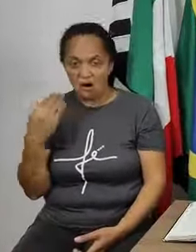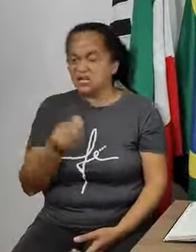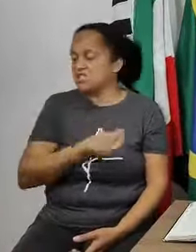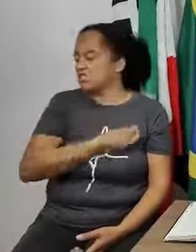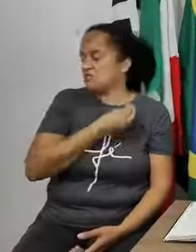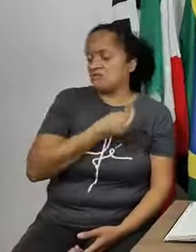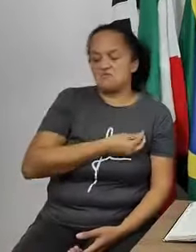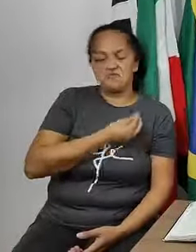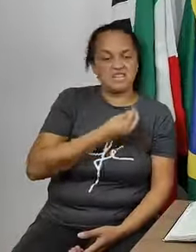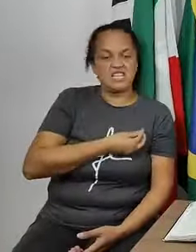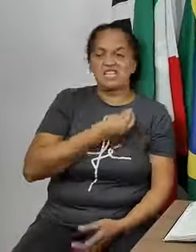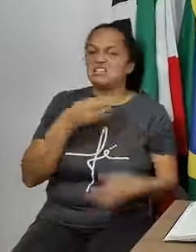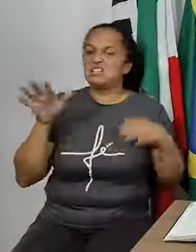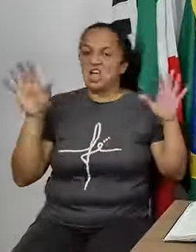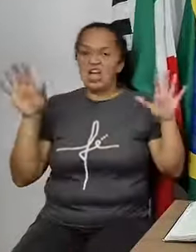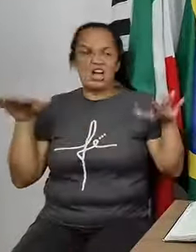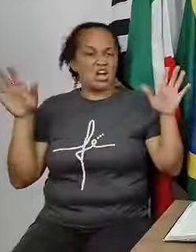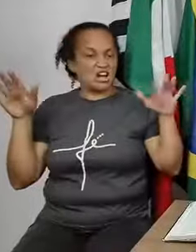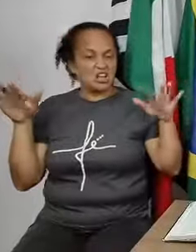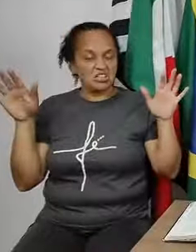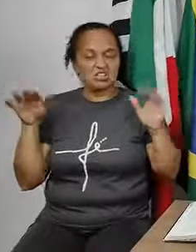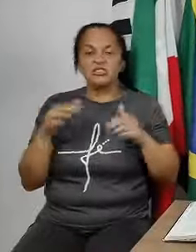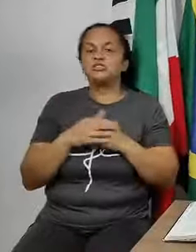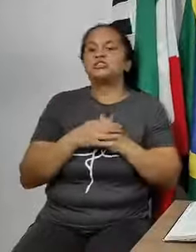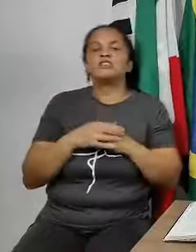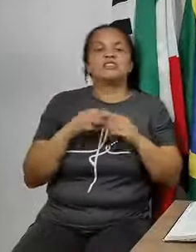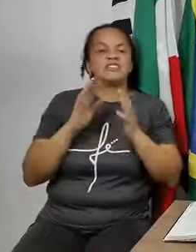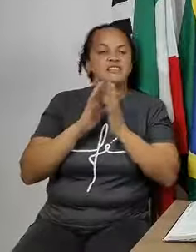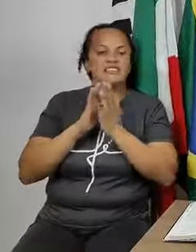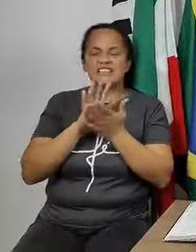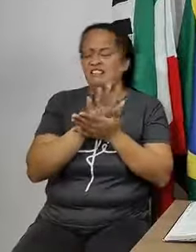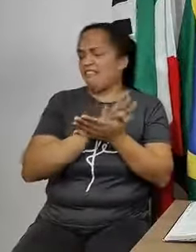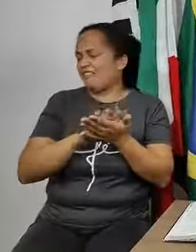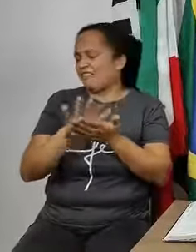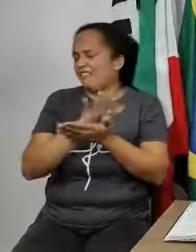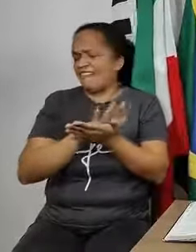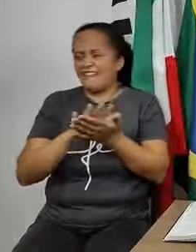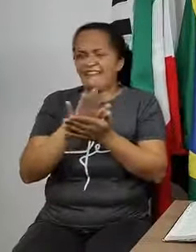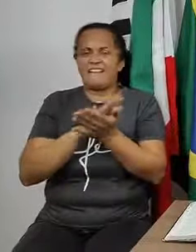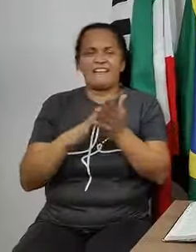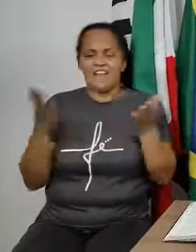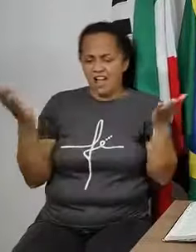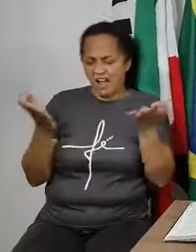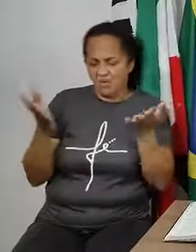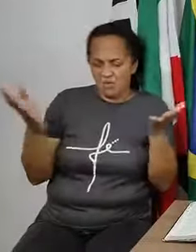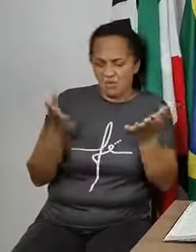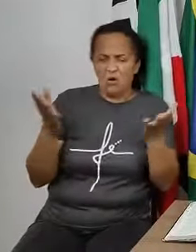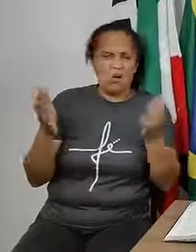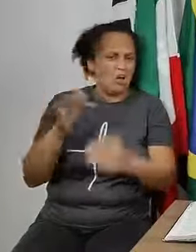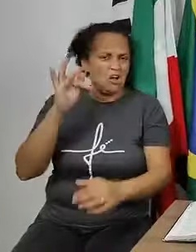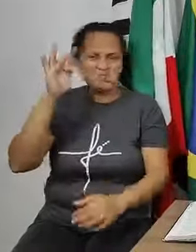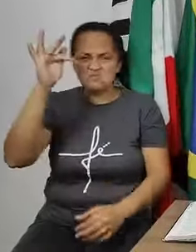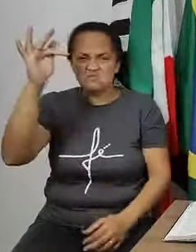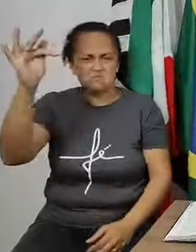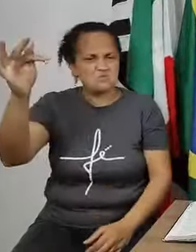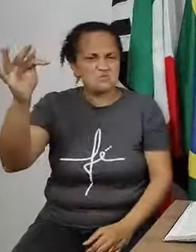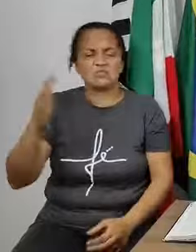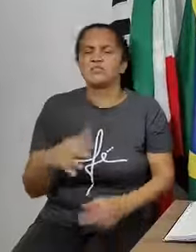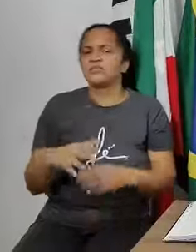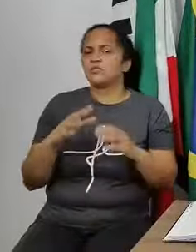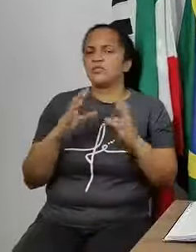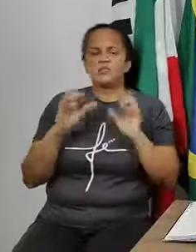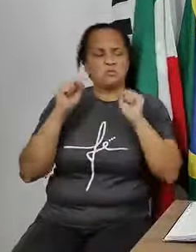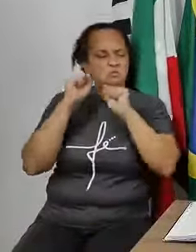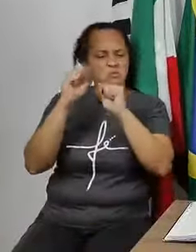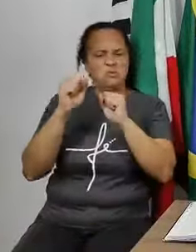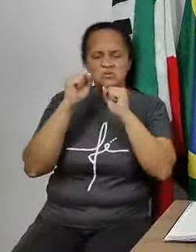os anjos, nem os principados, nem as coisas do presente, nem do porvir, nem os poderes,